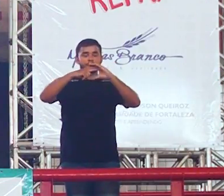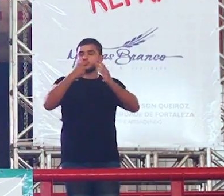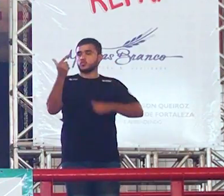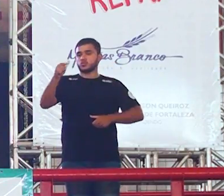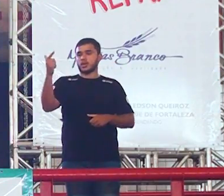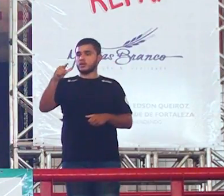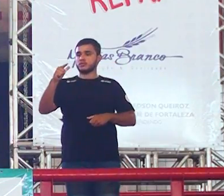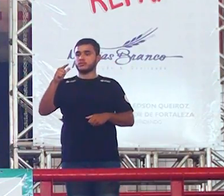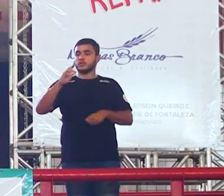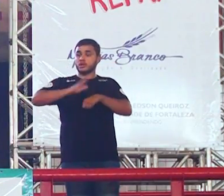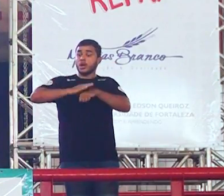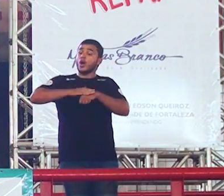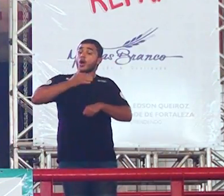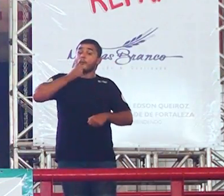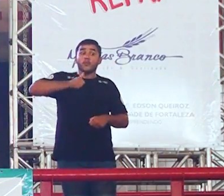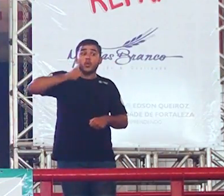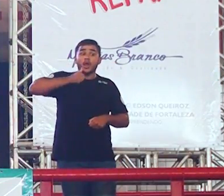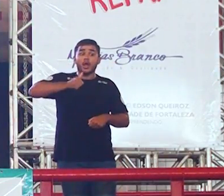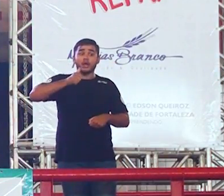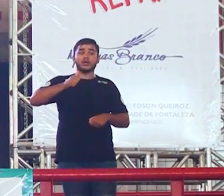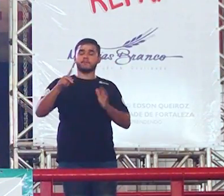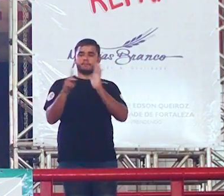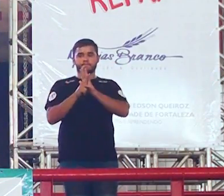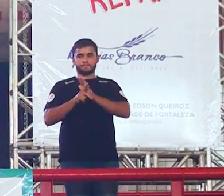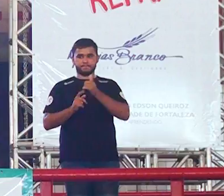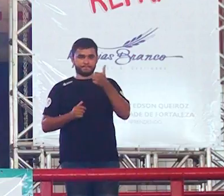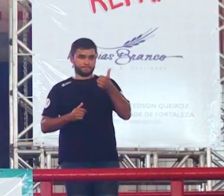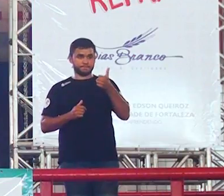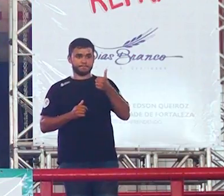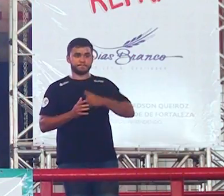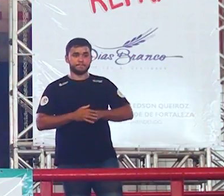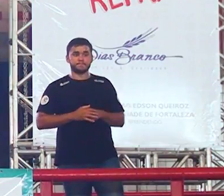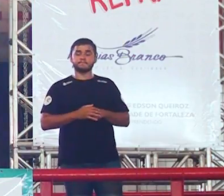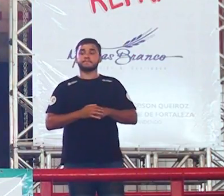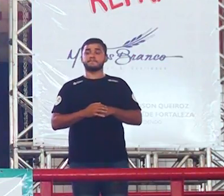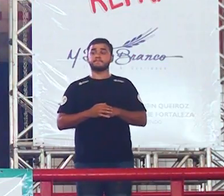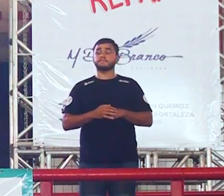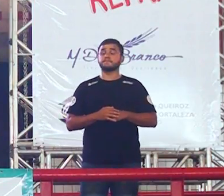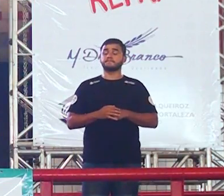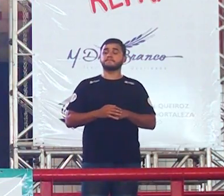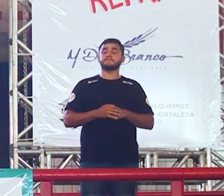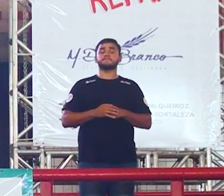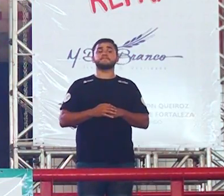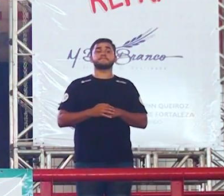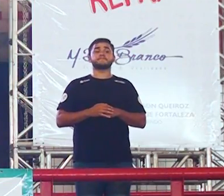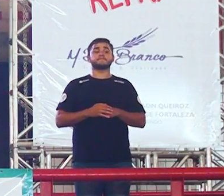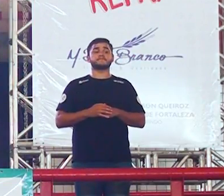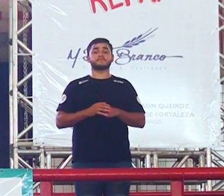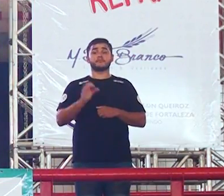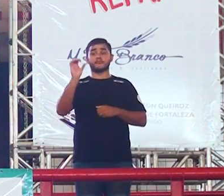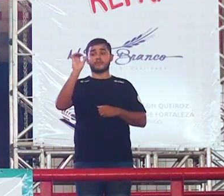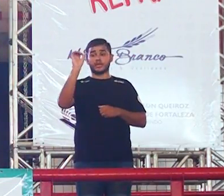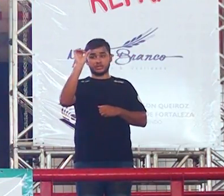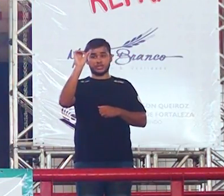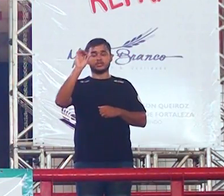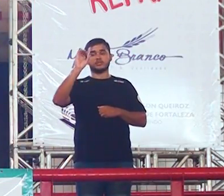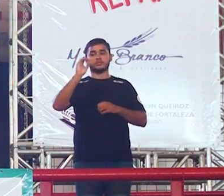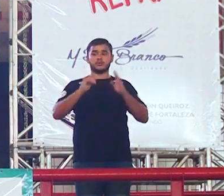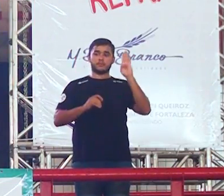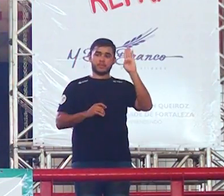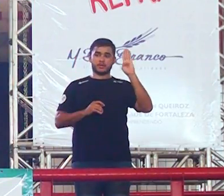ocorre aonde? No terço distal da tuba uterina, tudo bem? Então, a sétima questão, B de